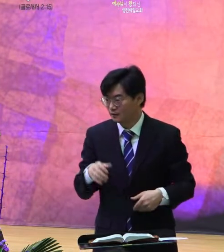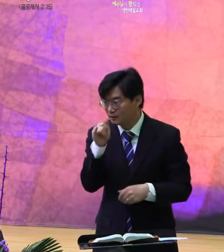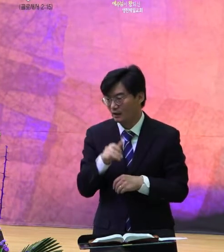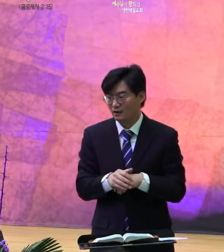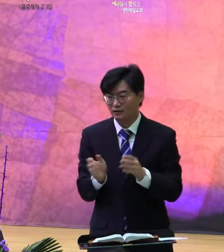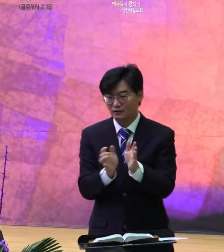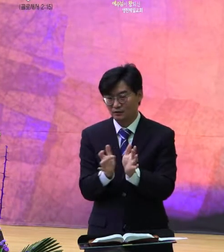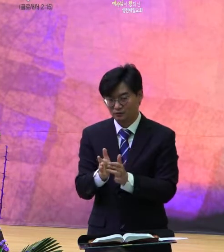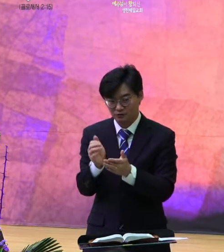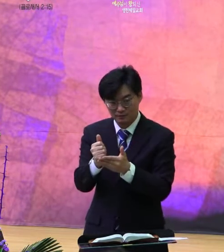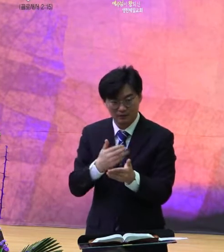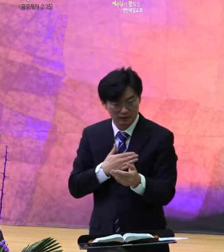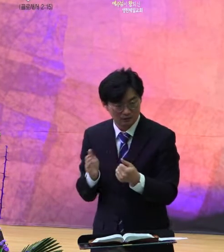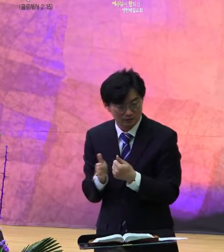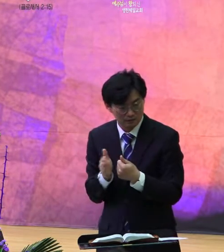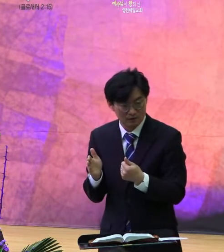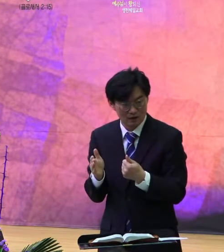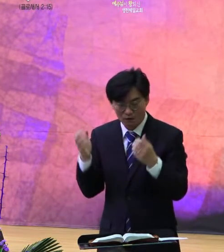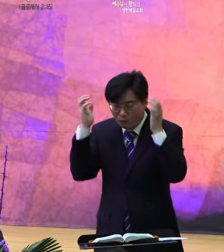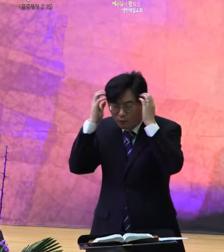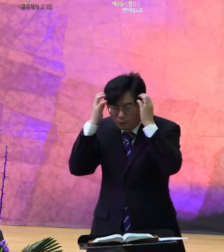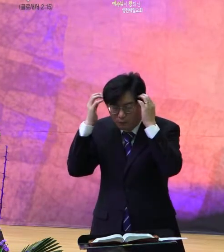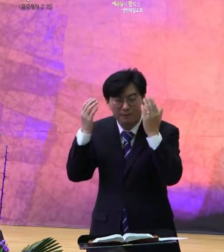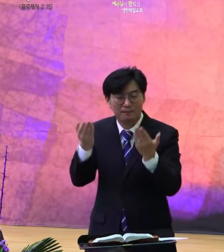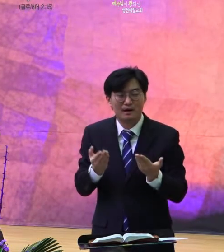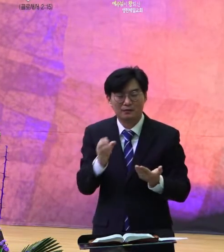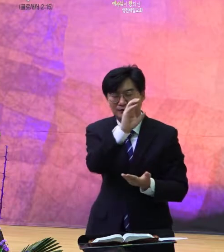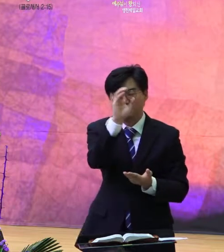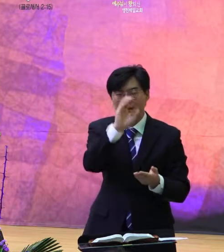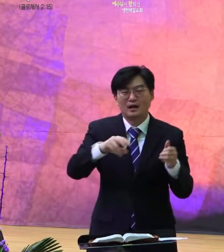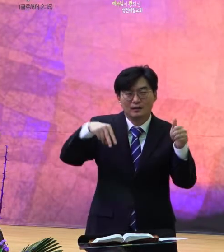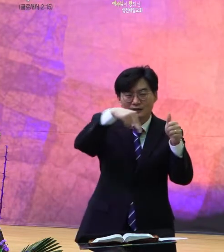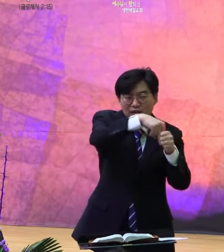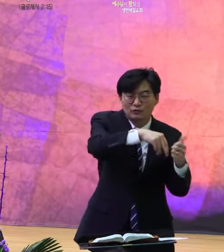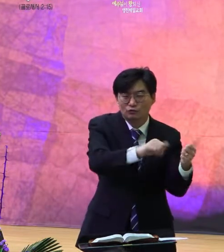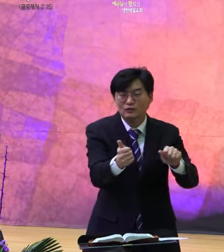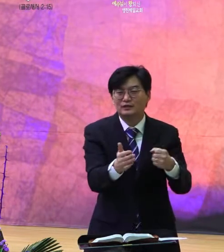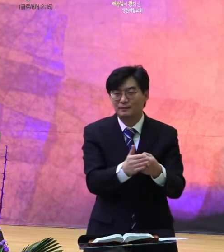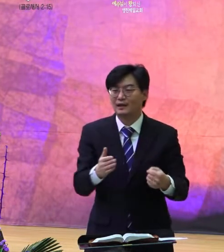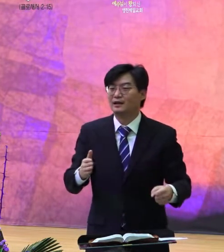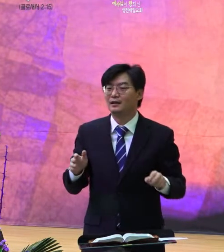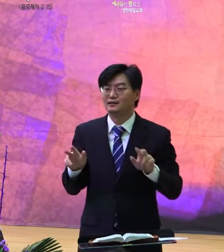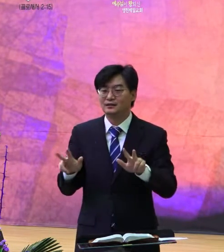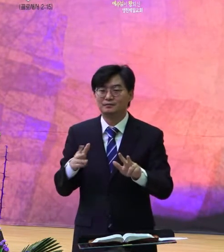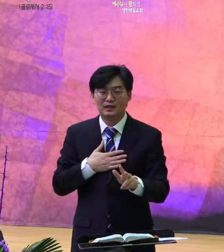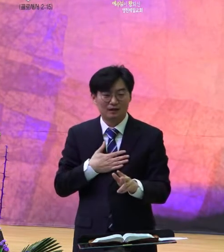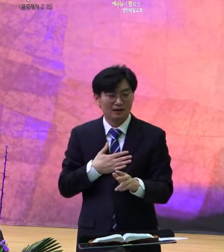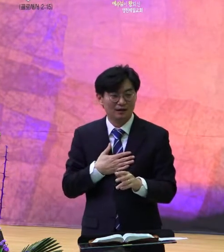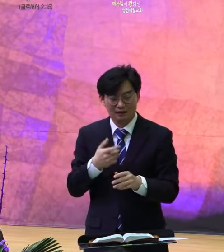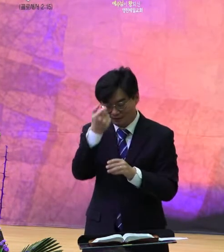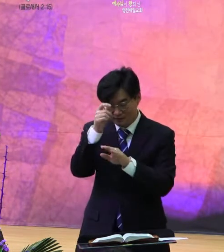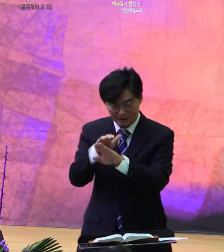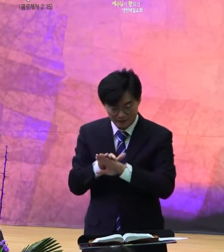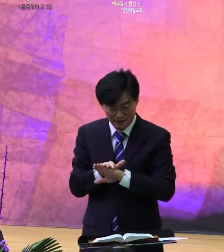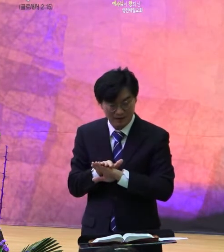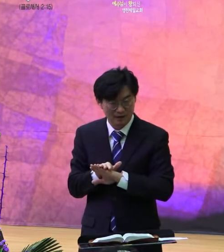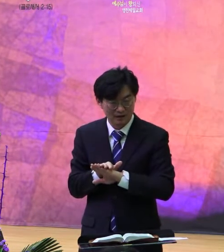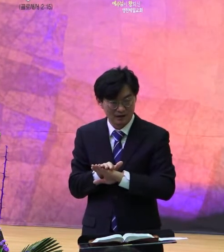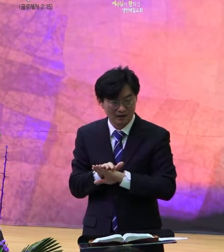고통을 당하지 않고 죽으시지 않으셨다면 내가 어떻게 하나님 앞에 감히 이 자리에, 예배의 자리에 설 수